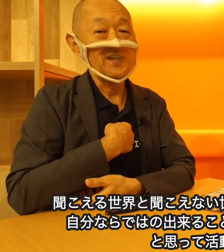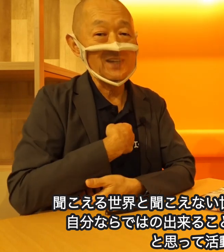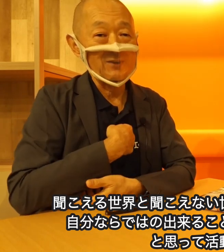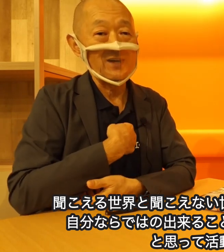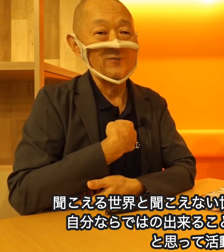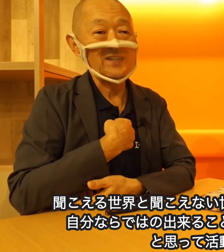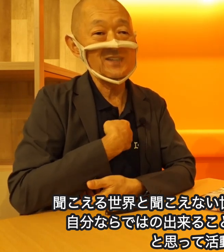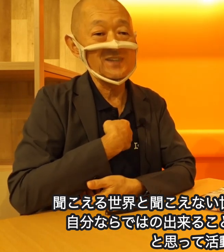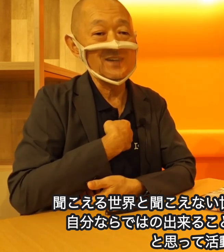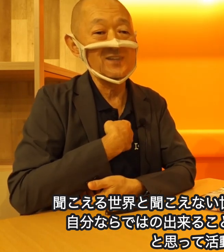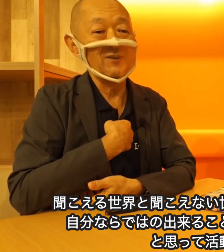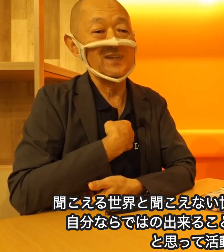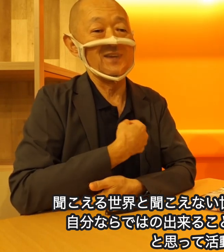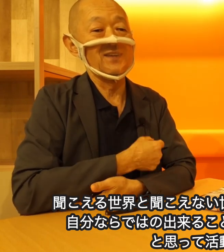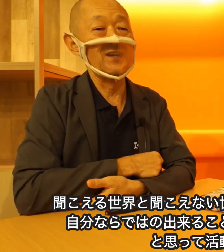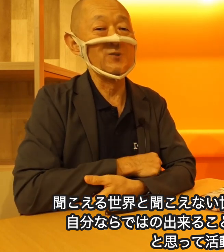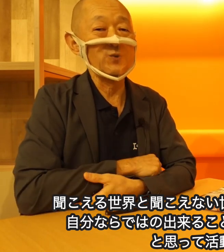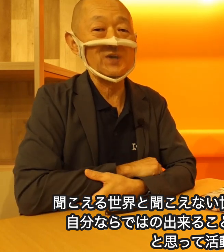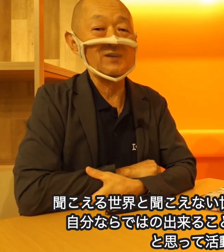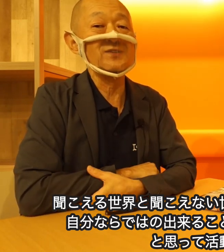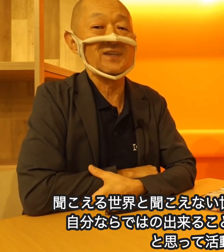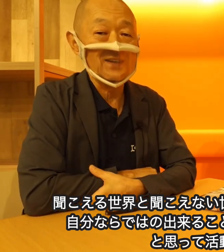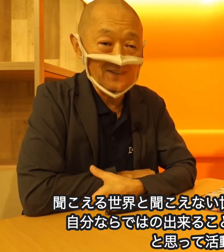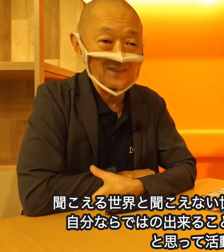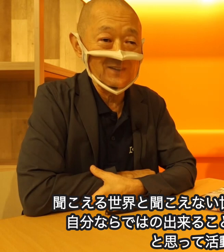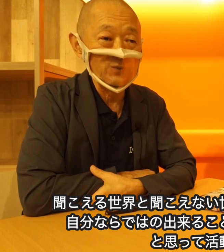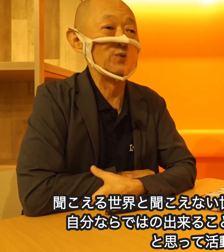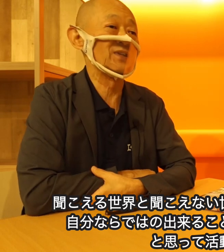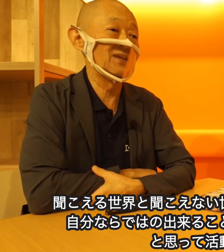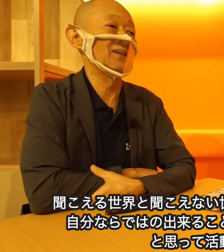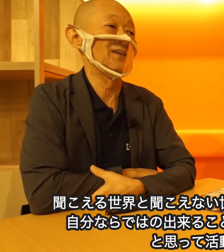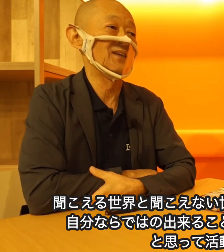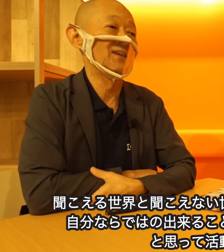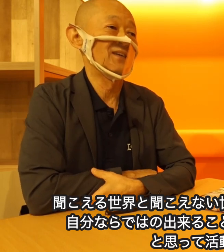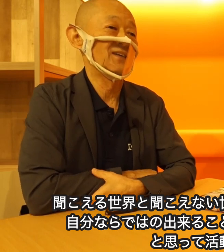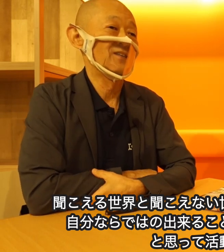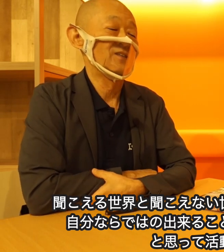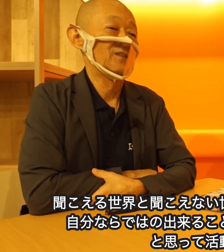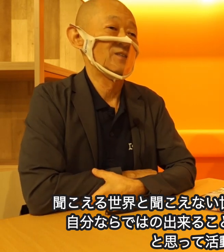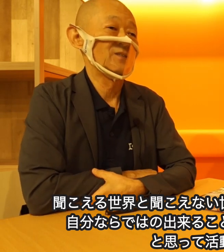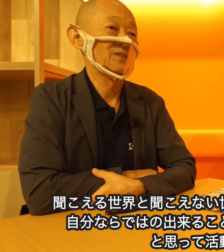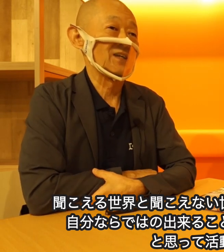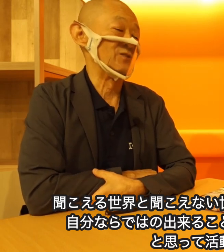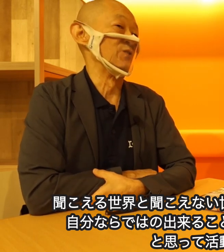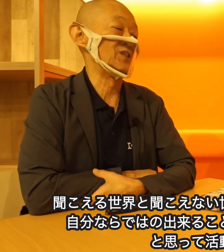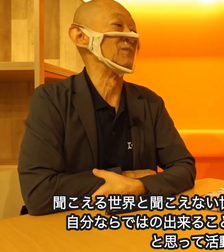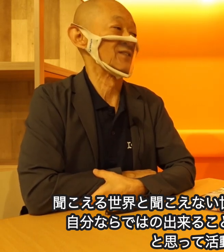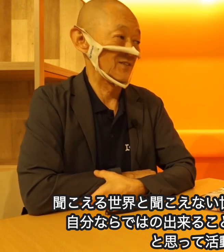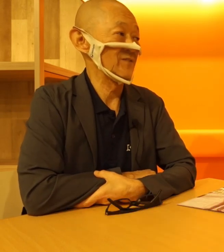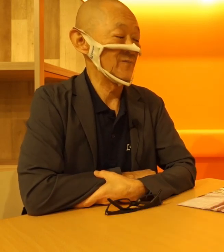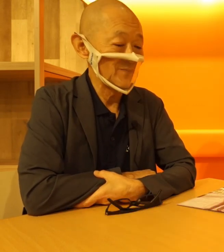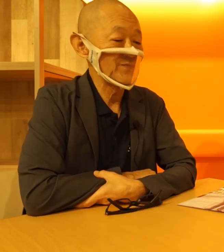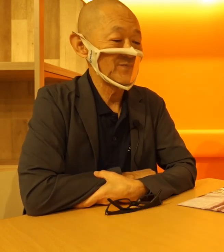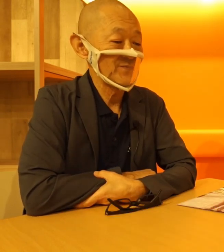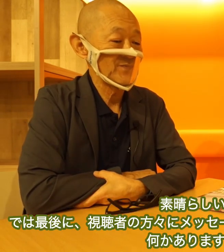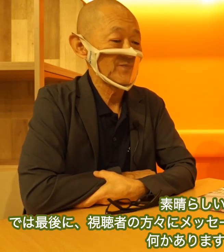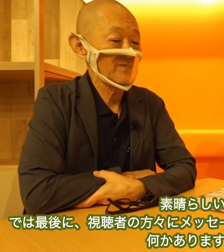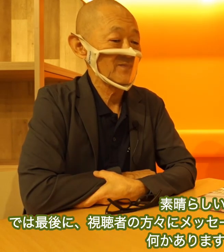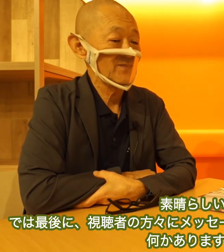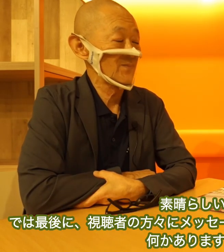では私ならではでできることがあるんじゃないかなと思って活動してます。 素晴らしいです。では